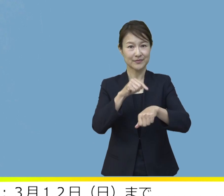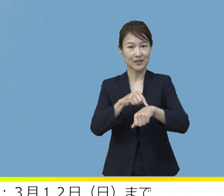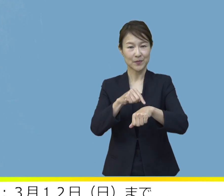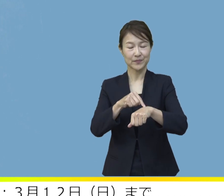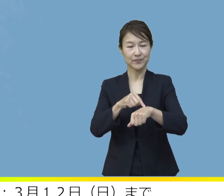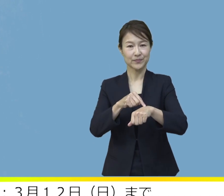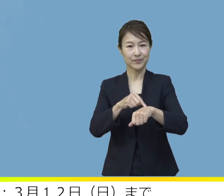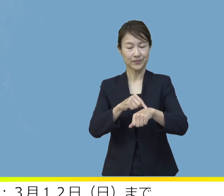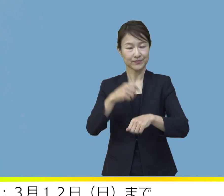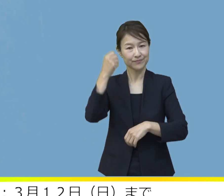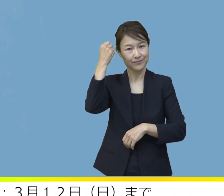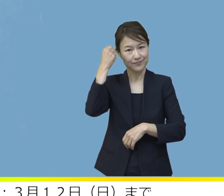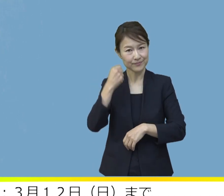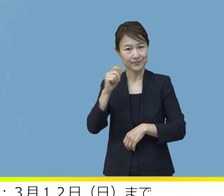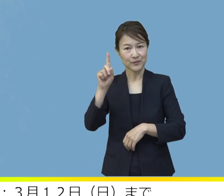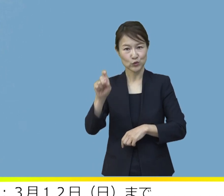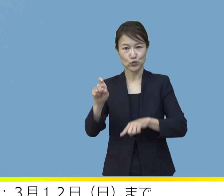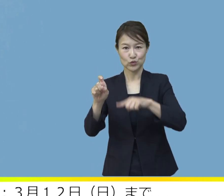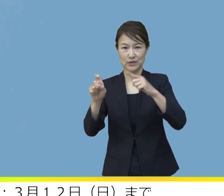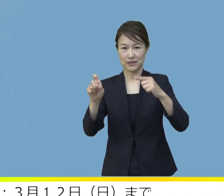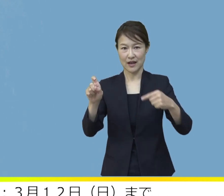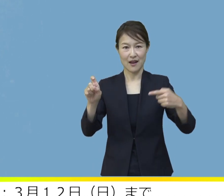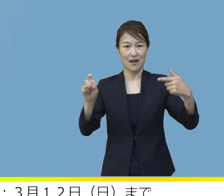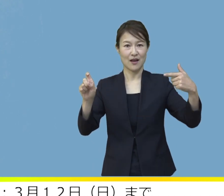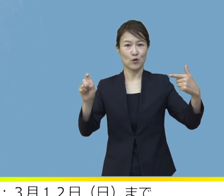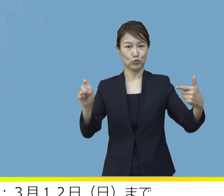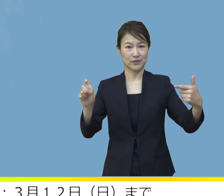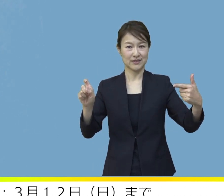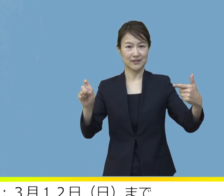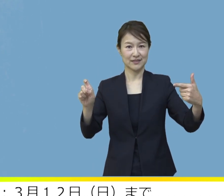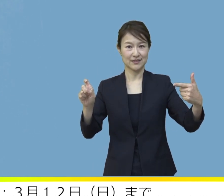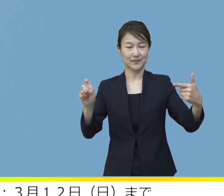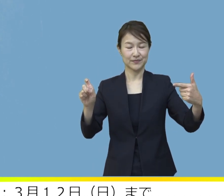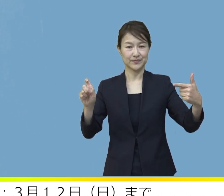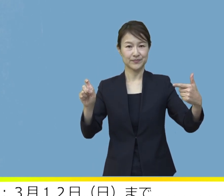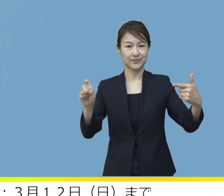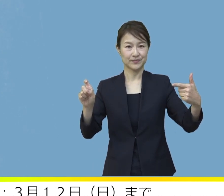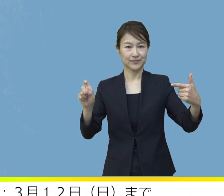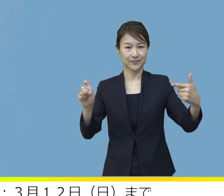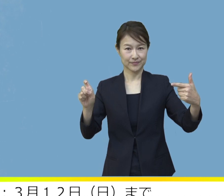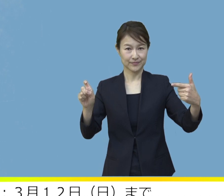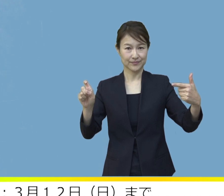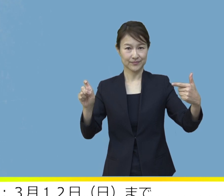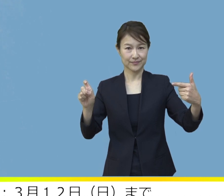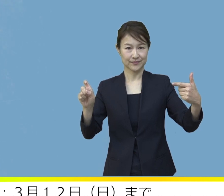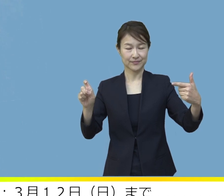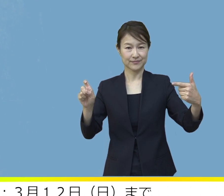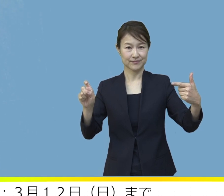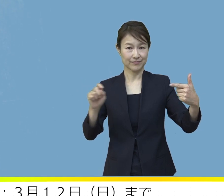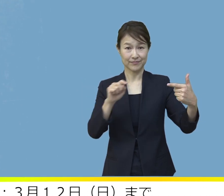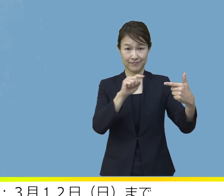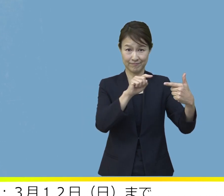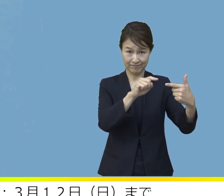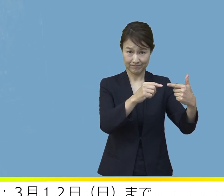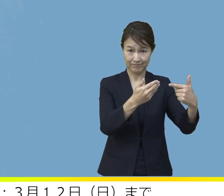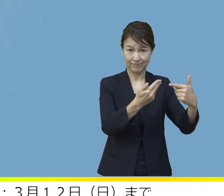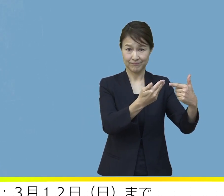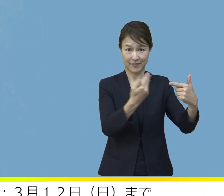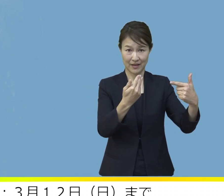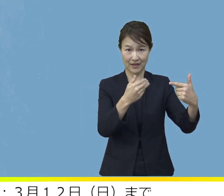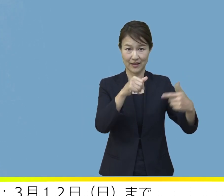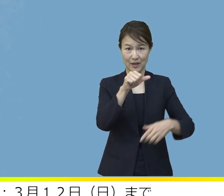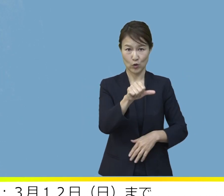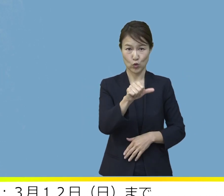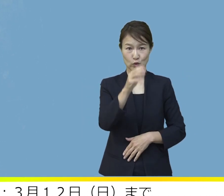は午前10時から午後6時最終入場は